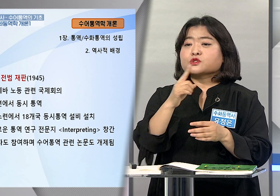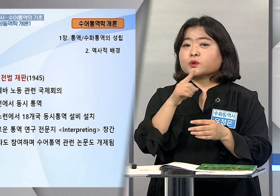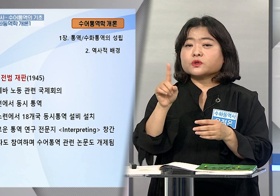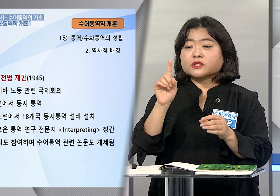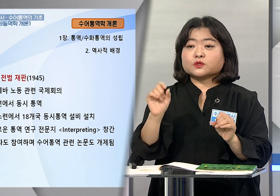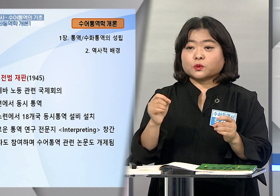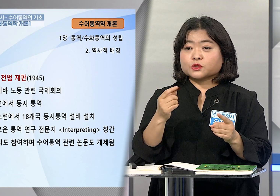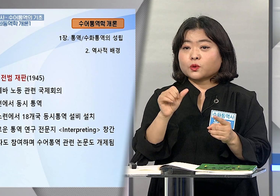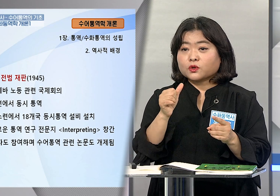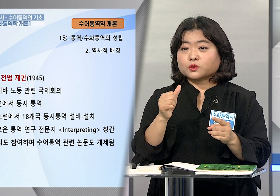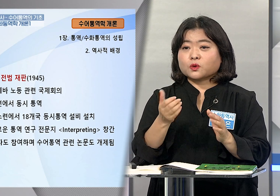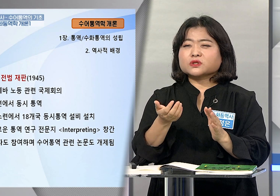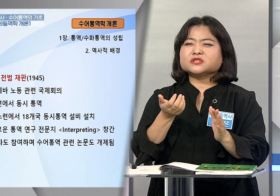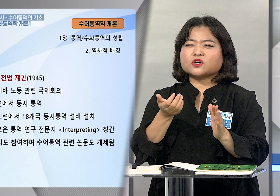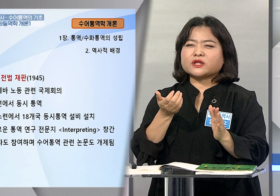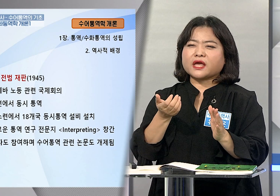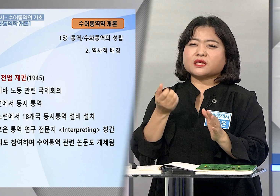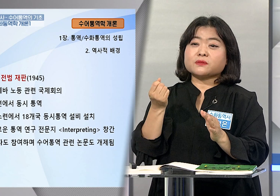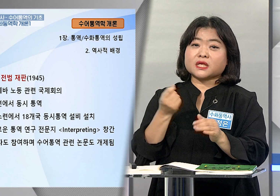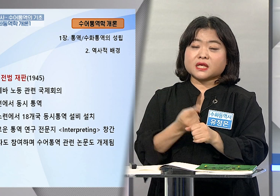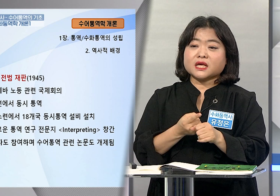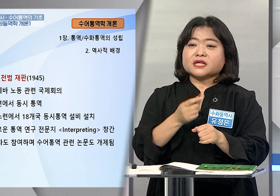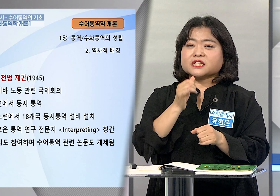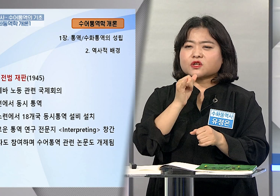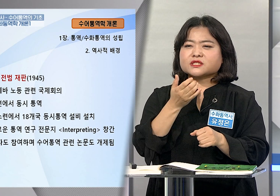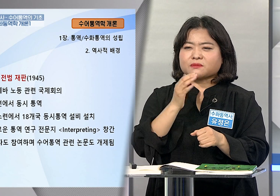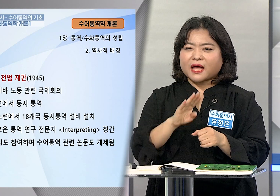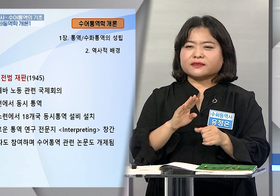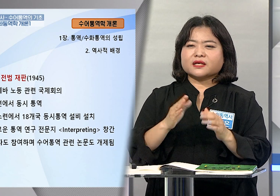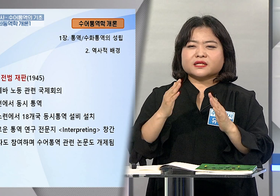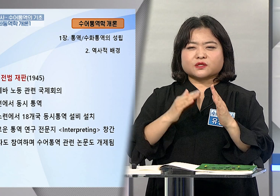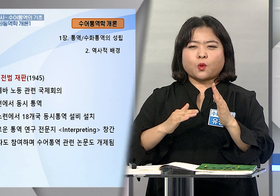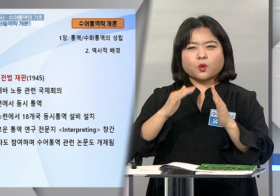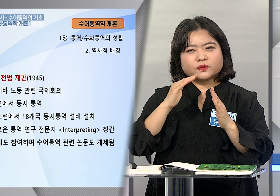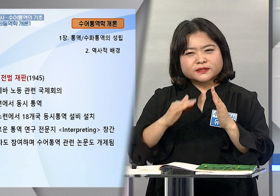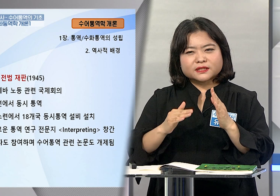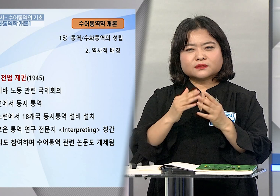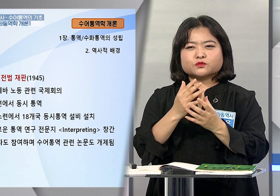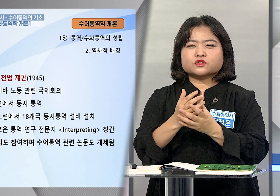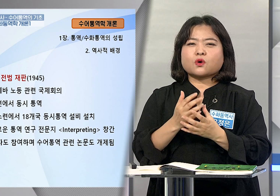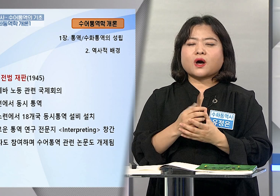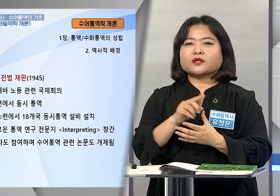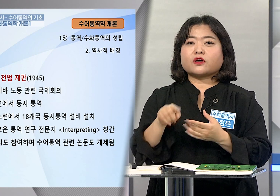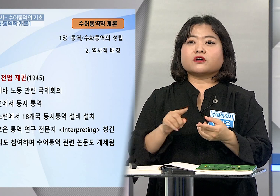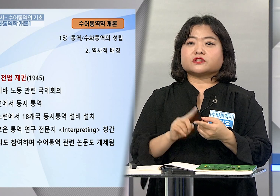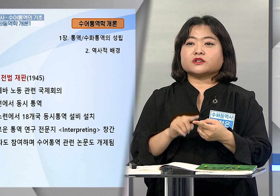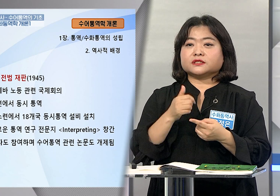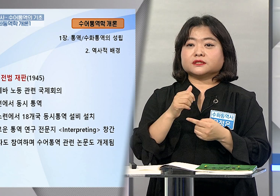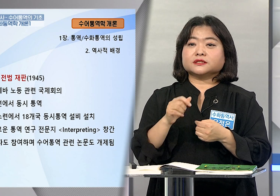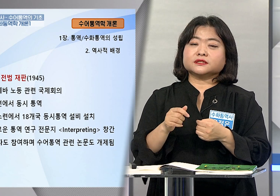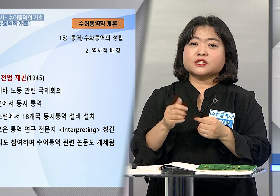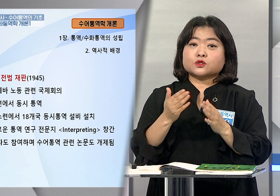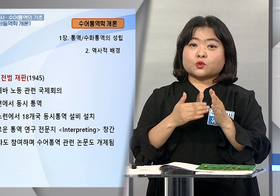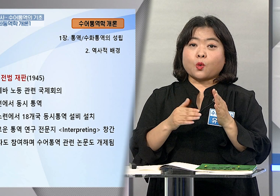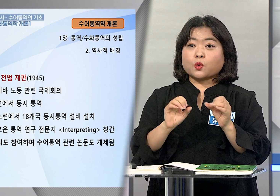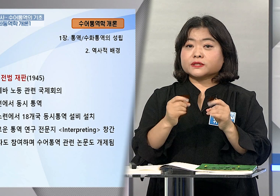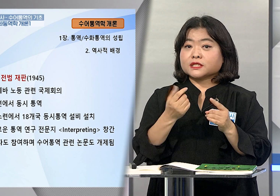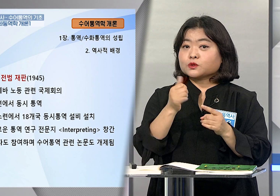1930년 소련에서의 동시통역도 그 전에 이미 있었지만 이제 공식 문서화되어져